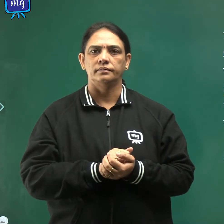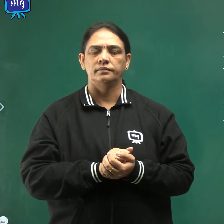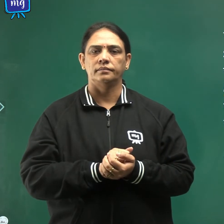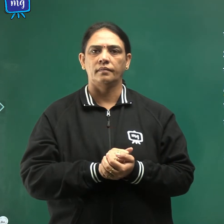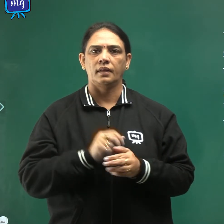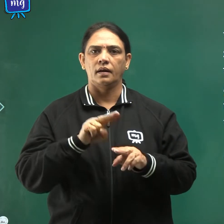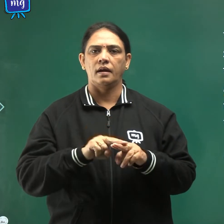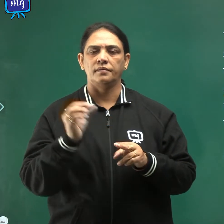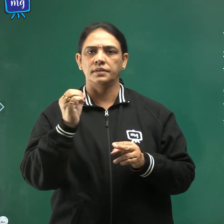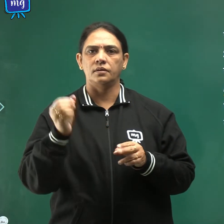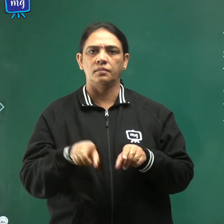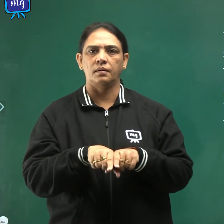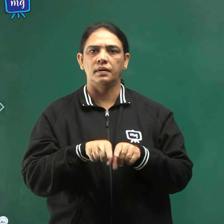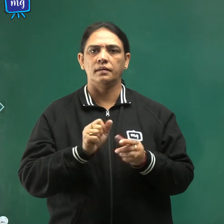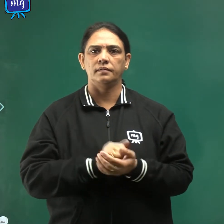F0 बराबर